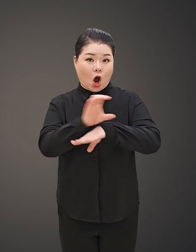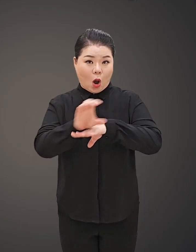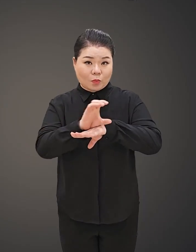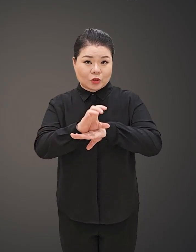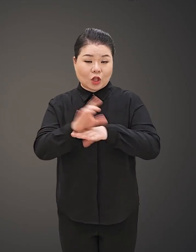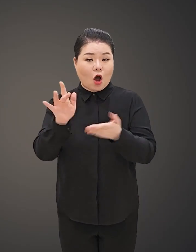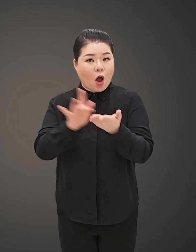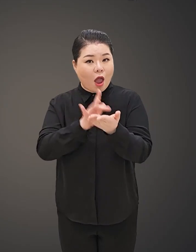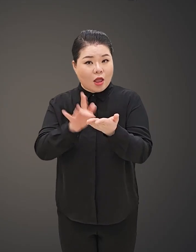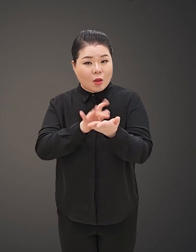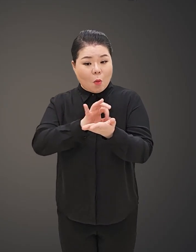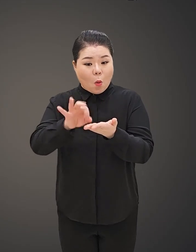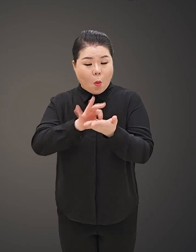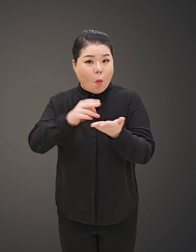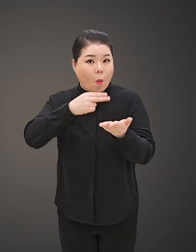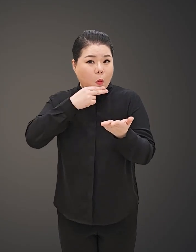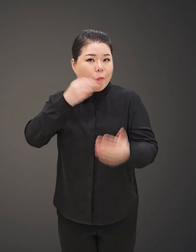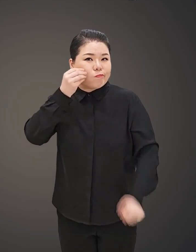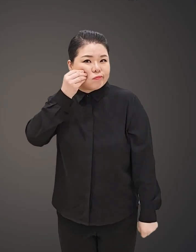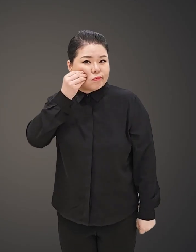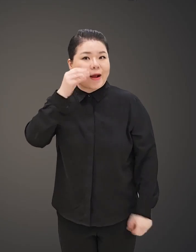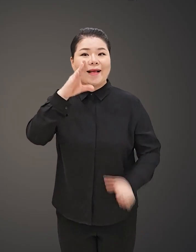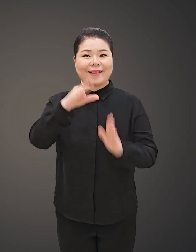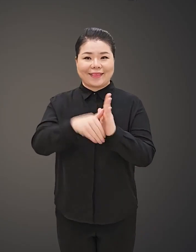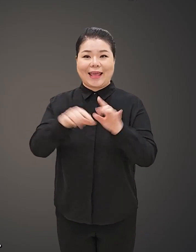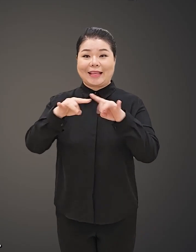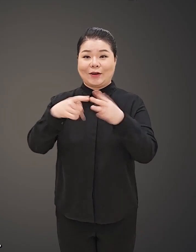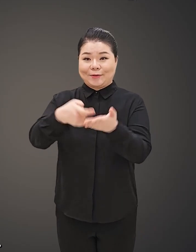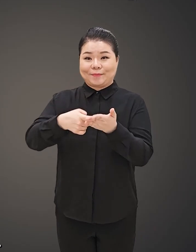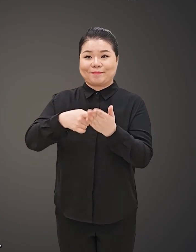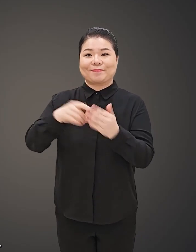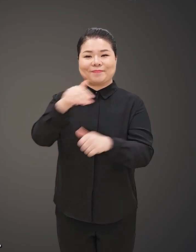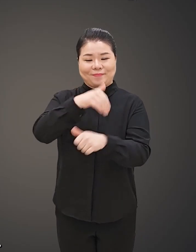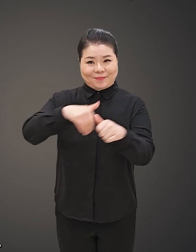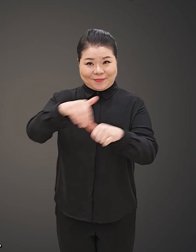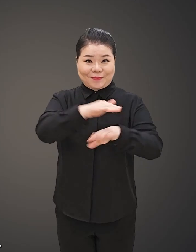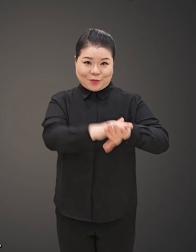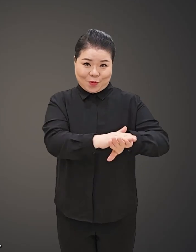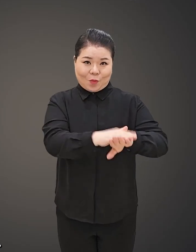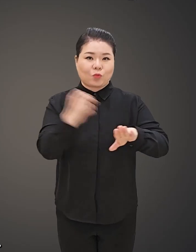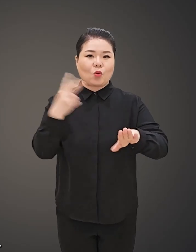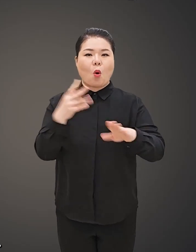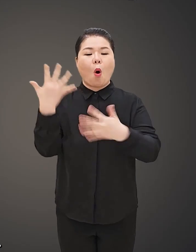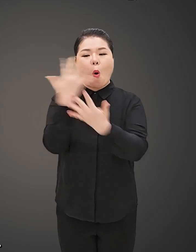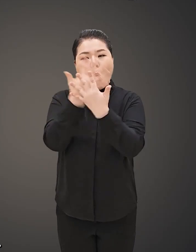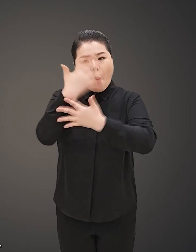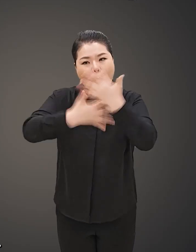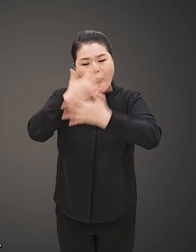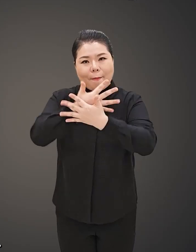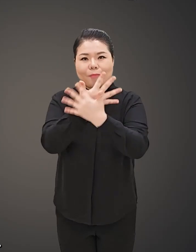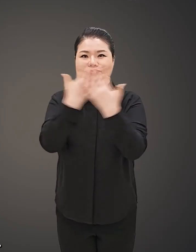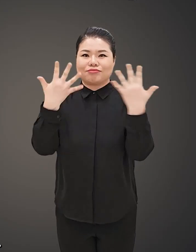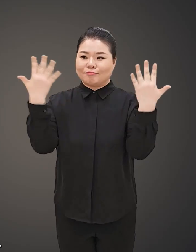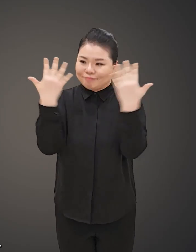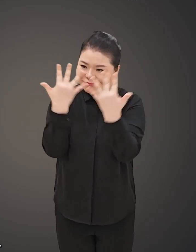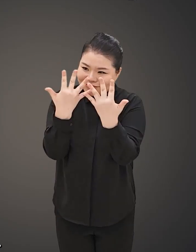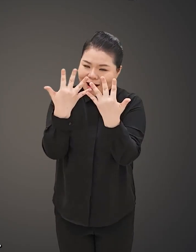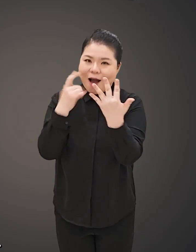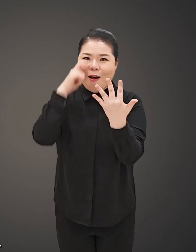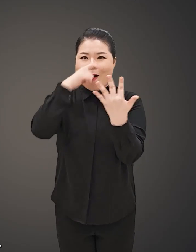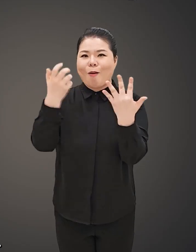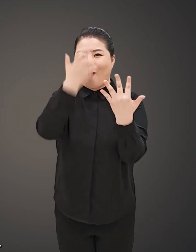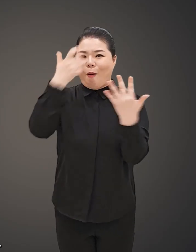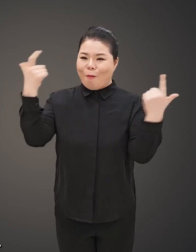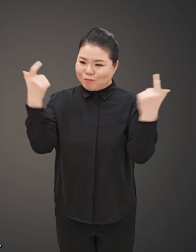전자기기를 사용하지 않을 때는 절전 상태를 켜두거나 화면 밝기를 낮추면 디지털 탄소 발자국을 줄일 수